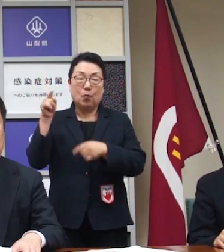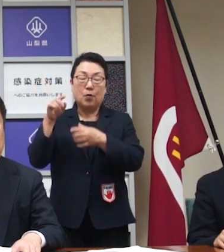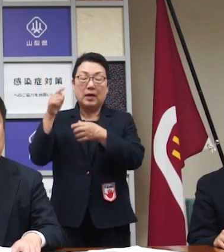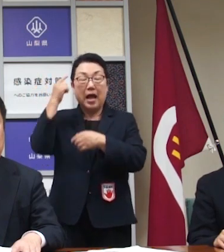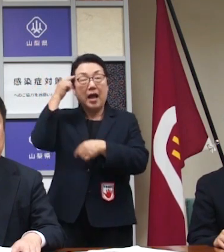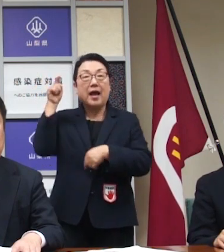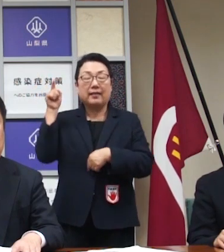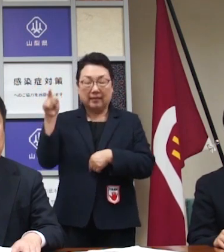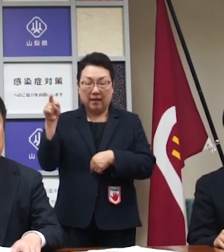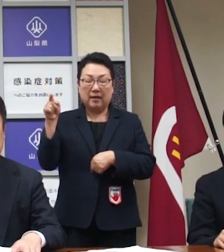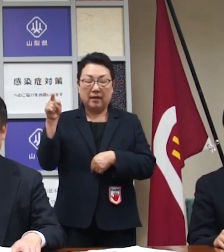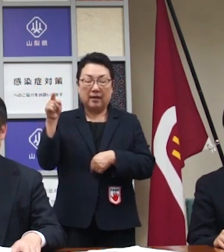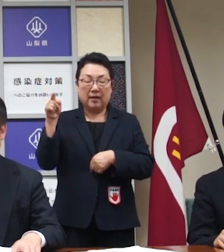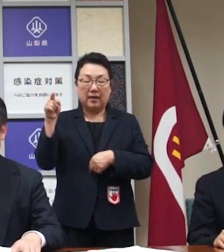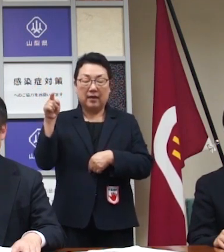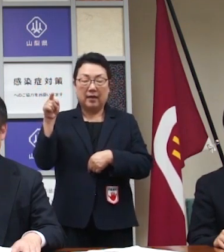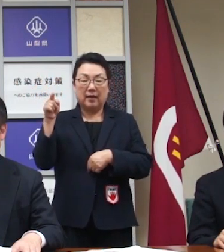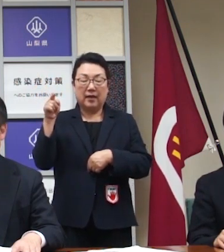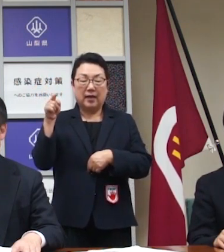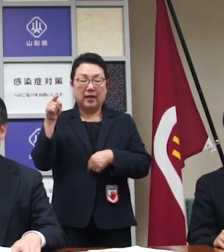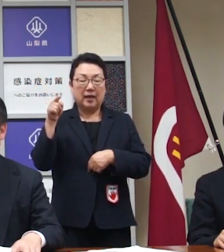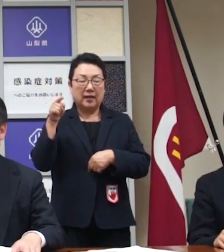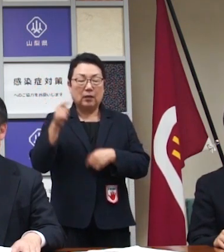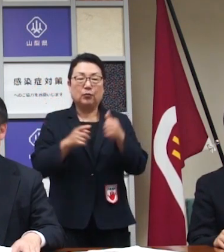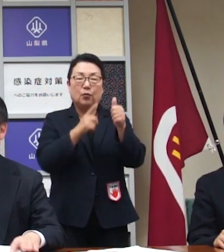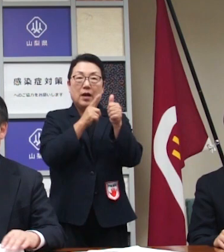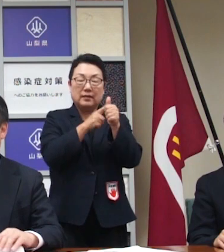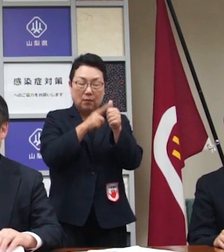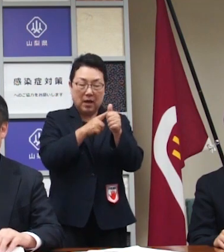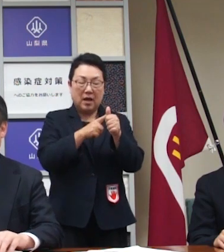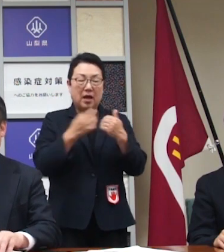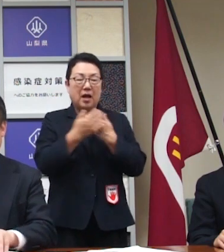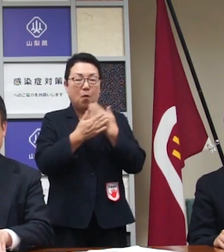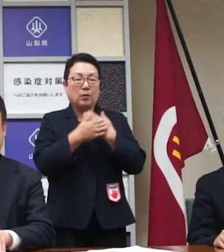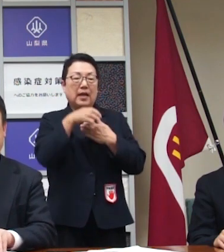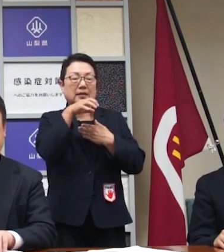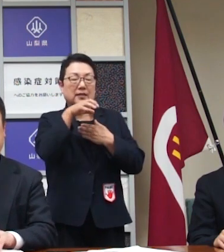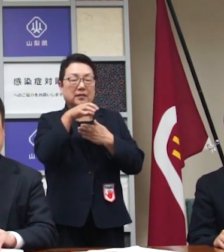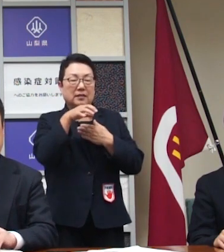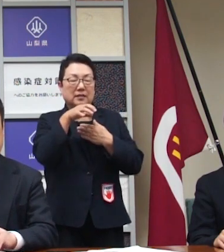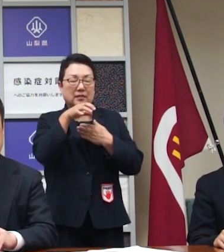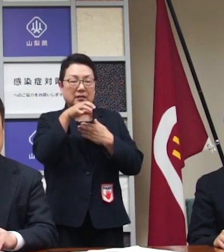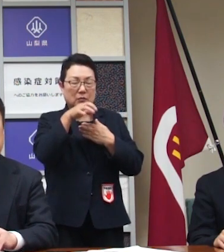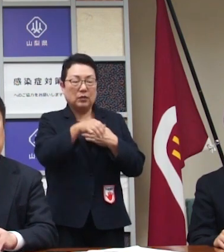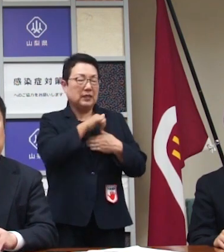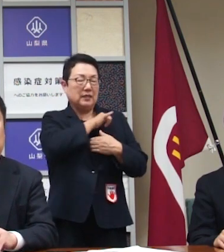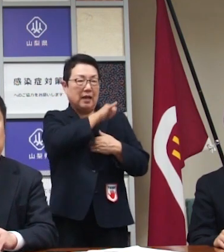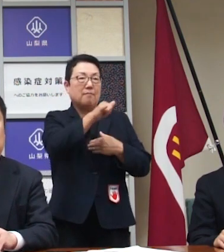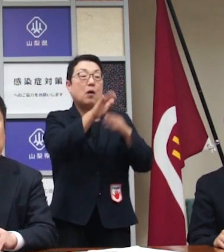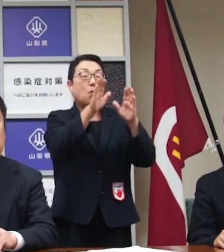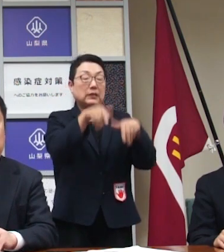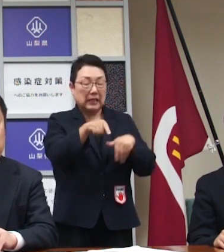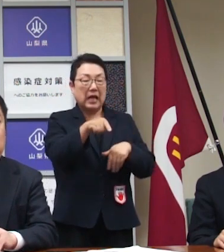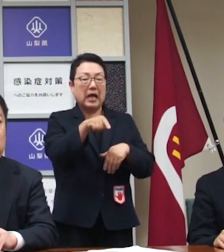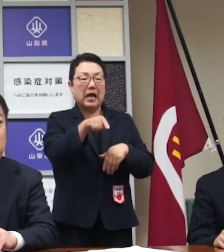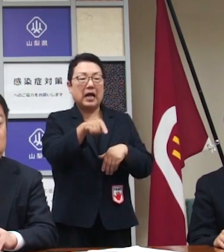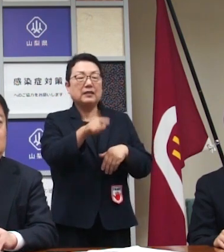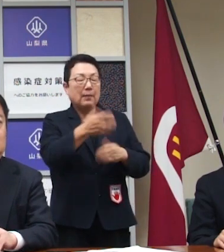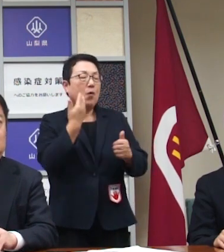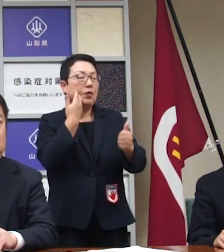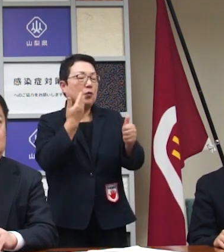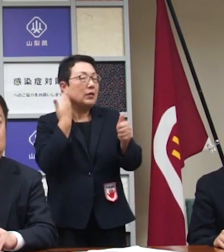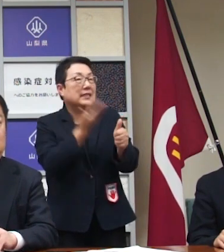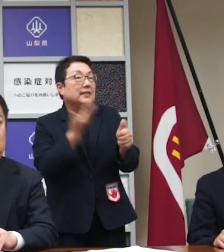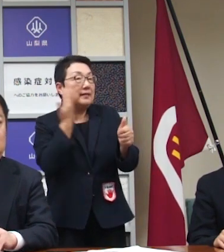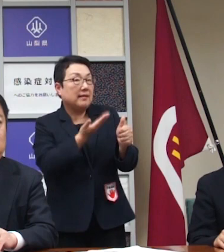えて、この一の方は保健所に電話をしてこられたんだと思います。ただいろいろ聞いた中